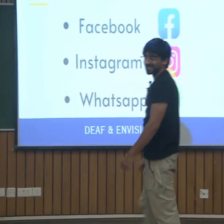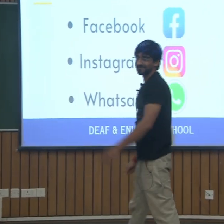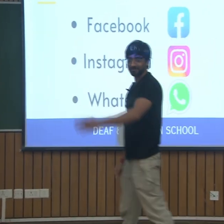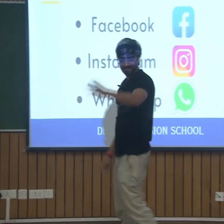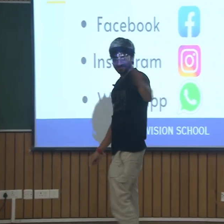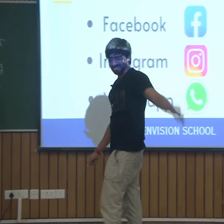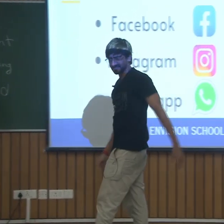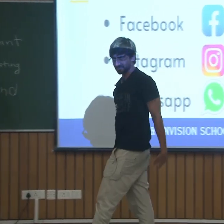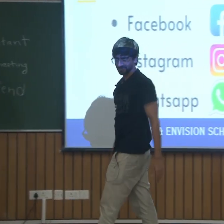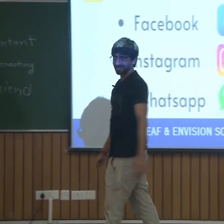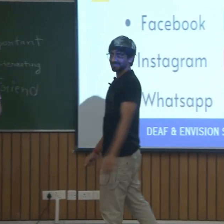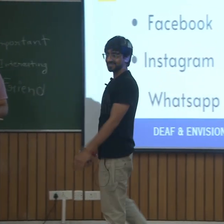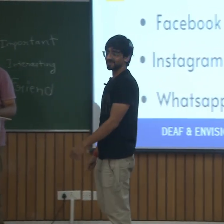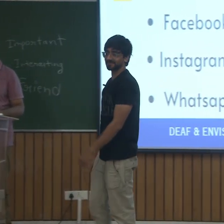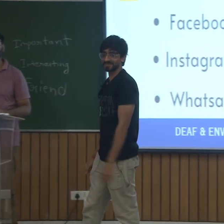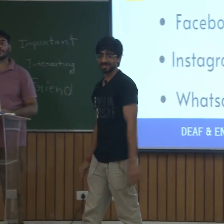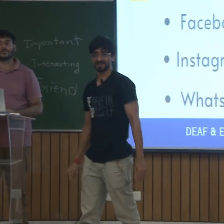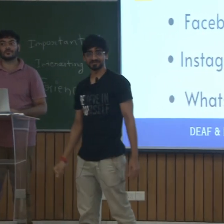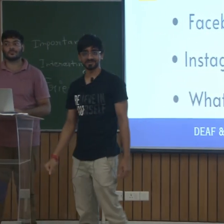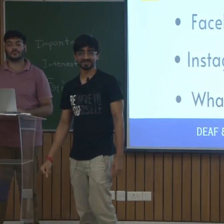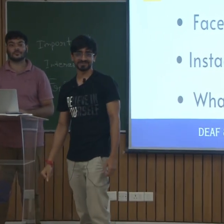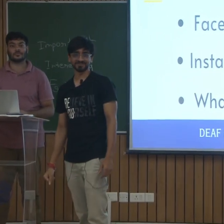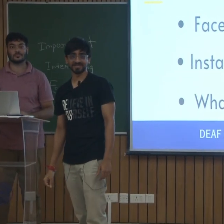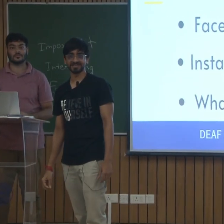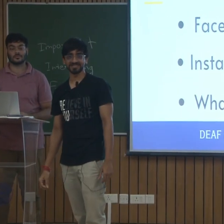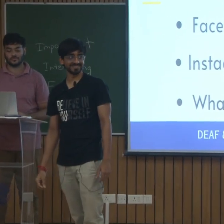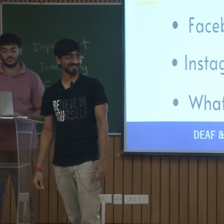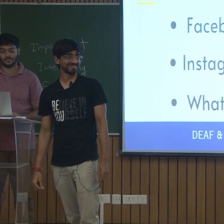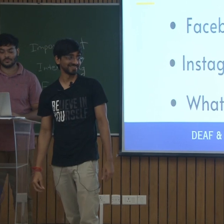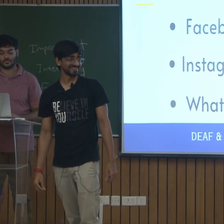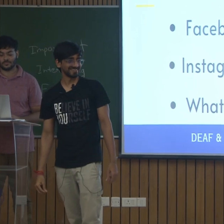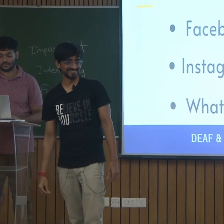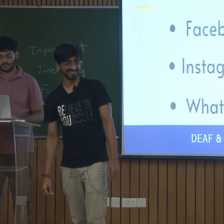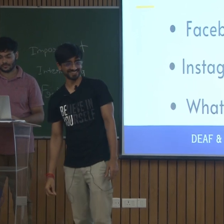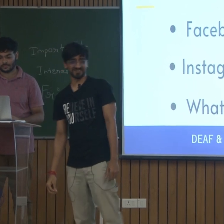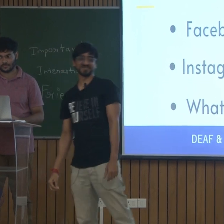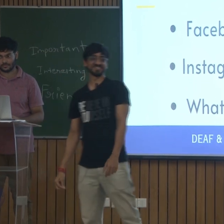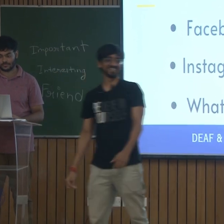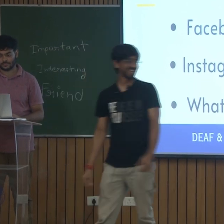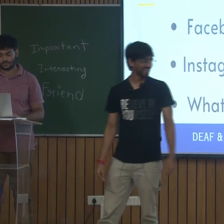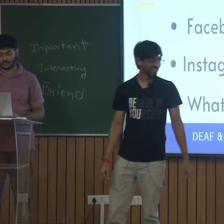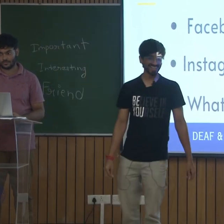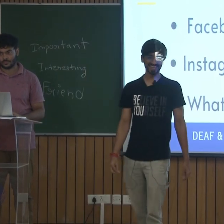And if anyone from editing department, camera department, कोई आना चाहेगा? No.